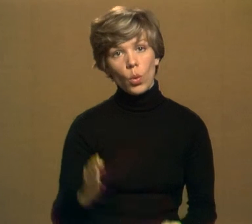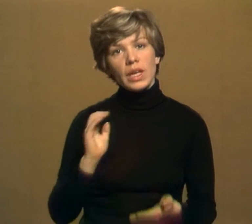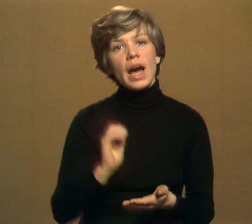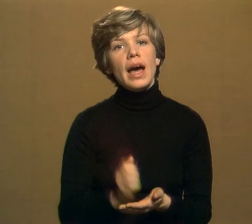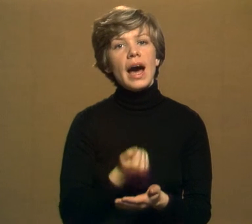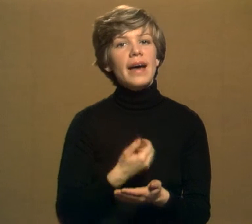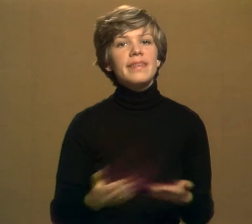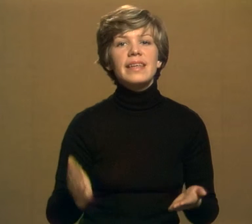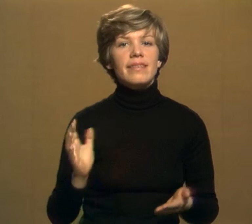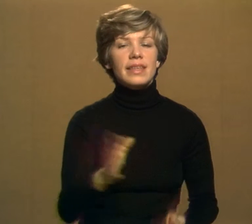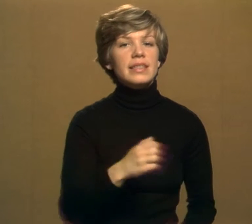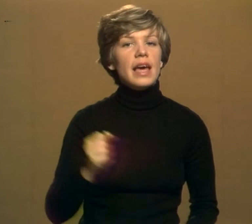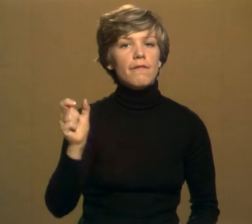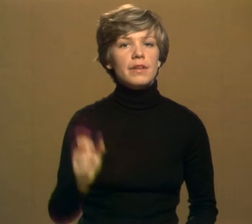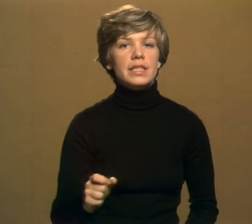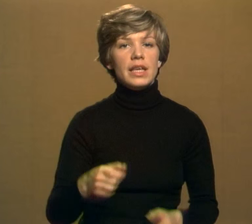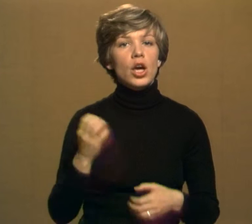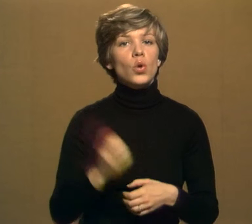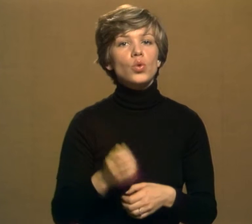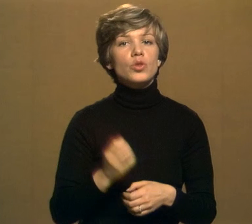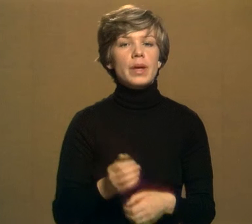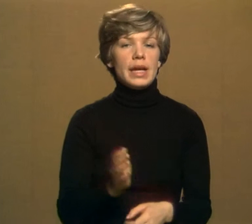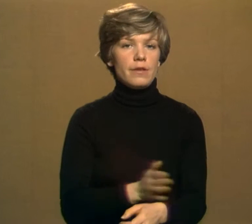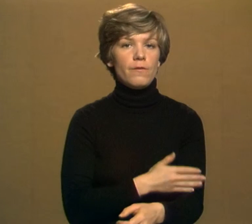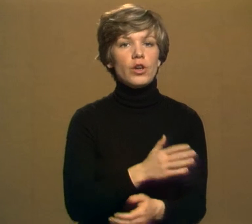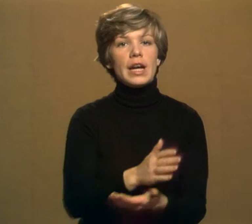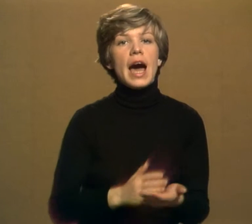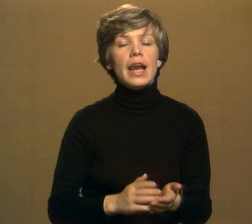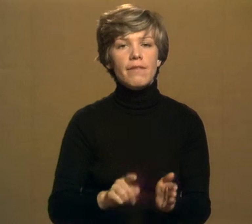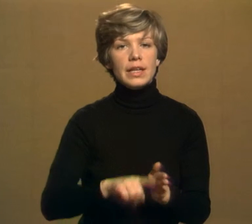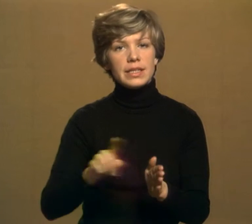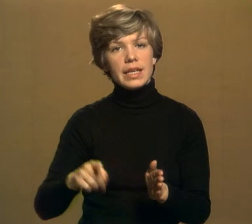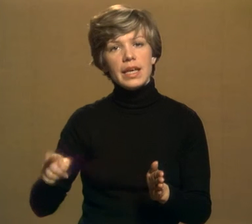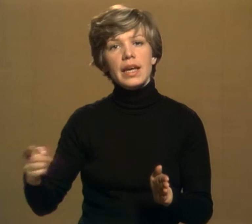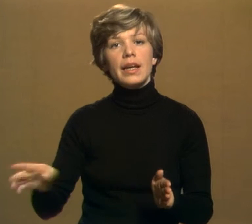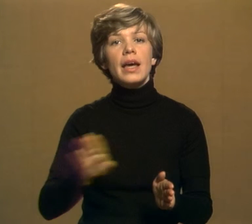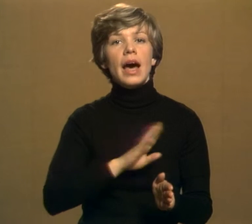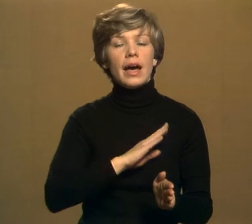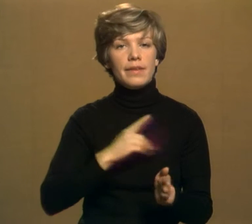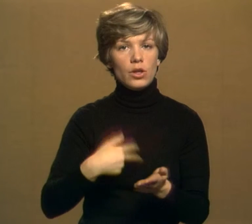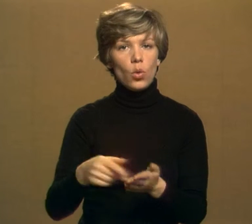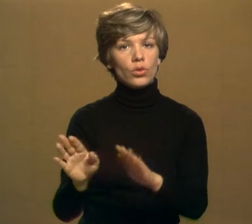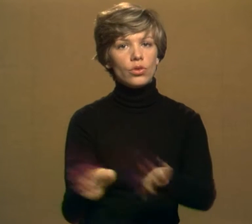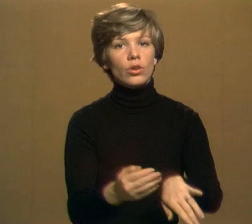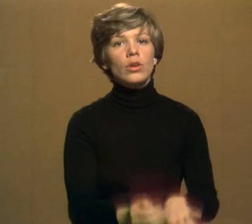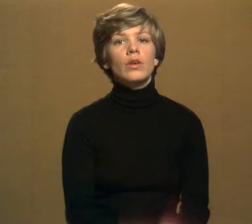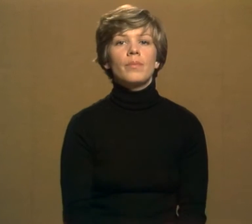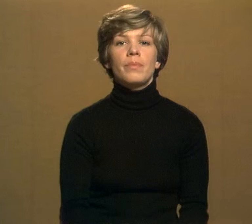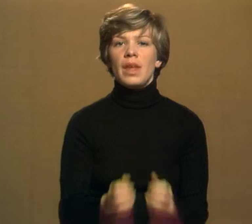Några hann inte skaffa sig kortspelet förrän halva serien hade gått.